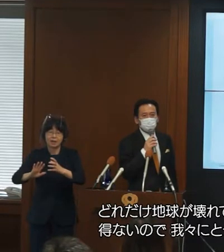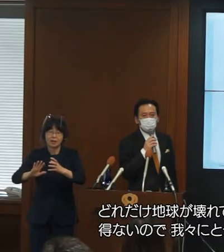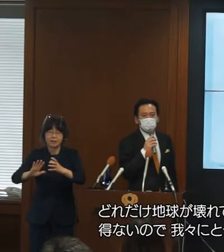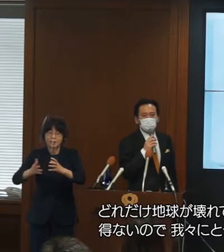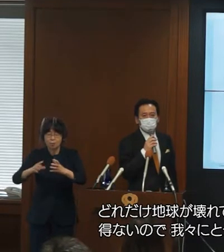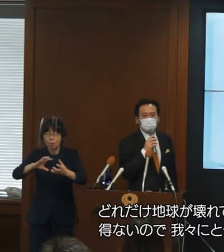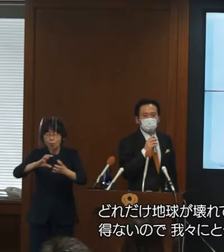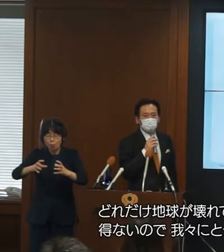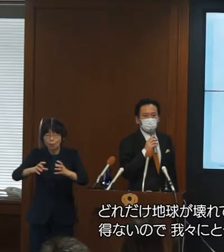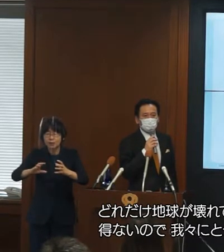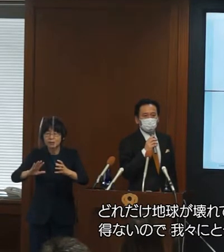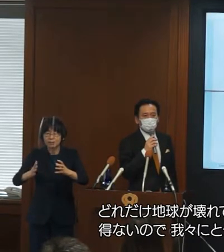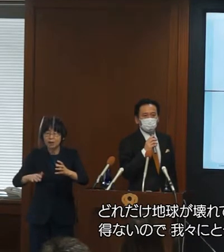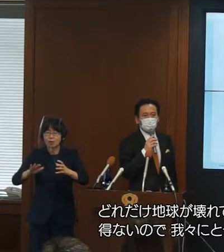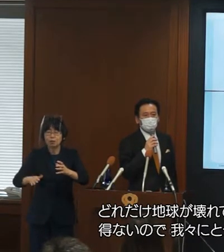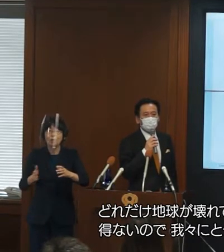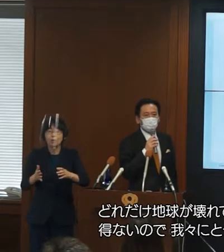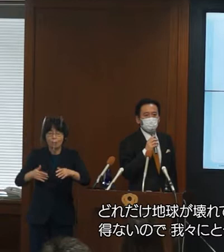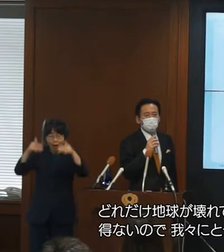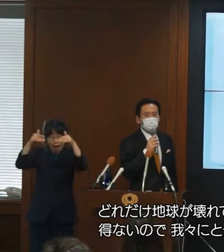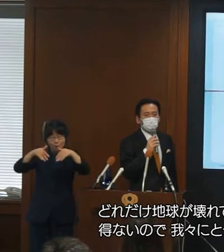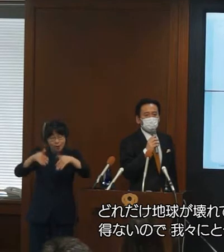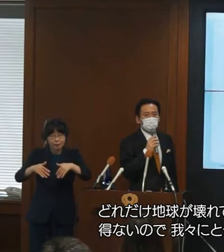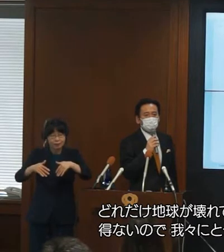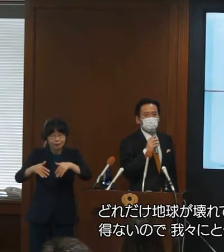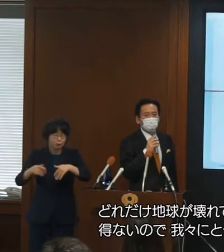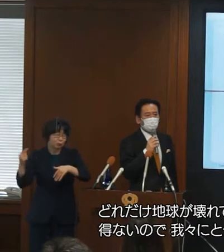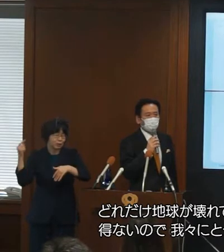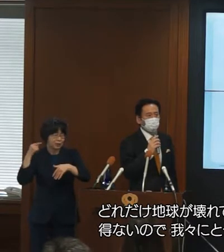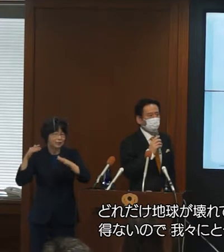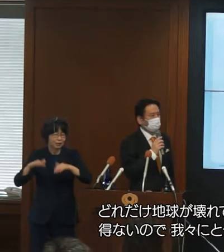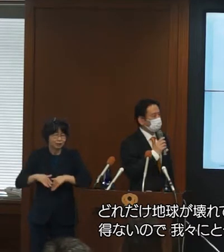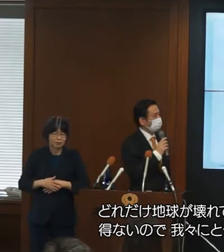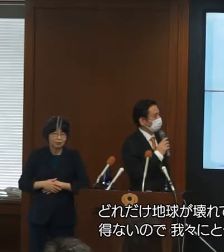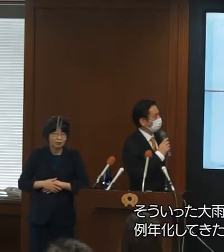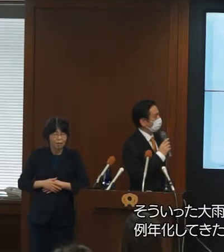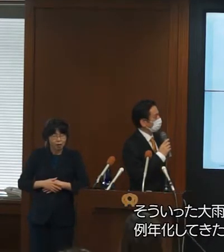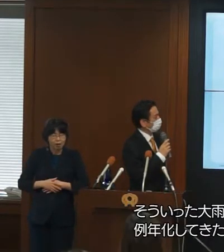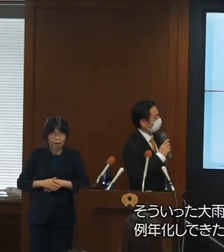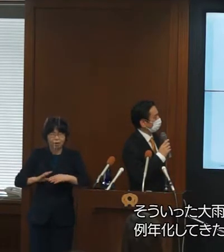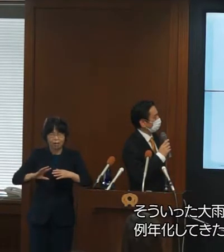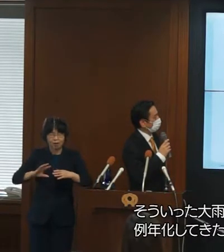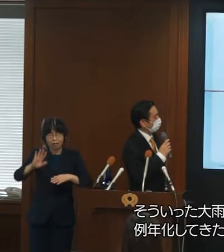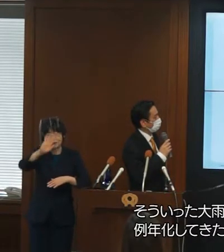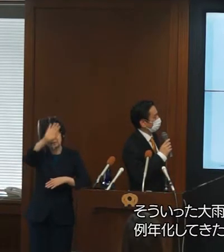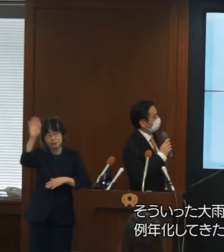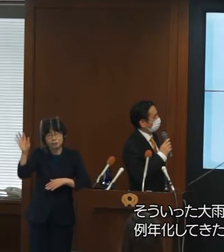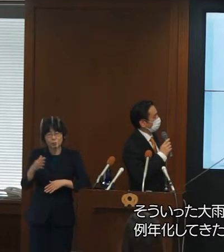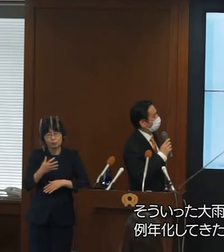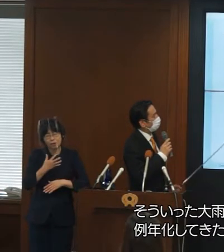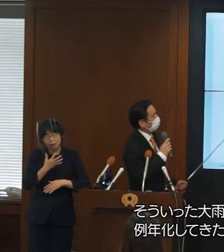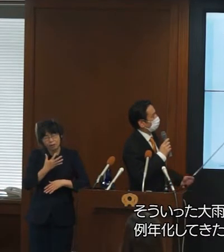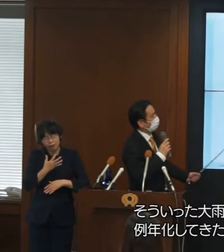だけこう地球が壊れてるのかなと思わざるを得ないので、我々にとってみるとそういった